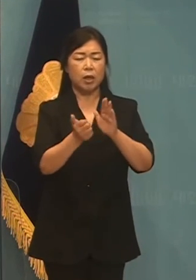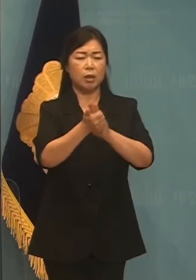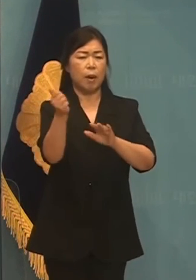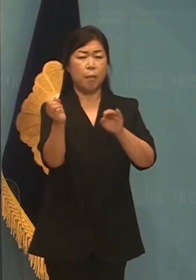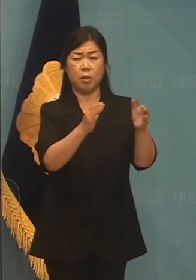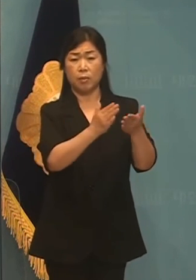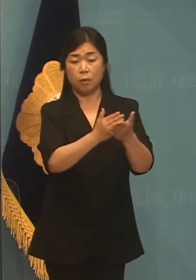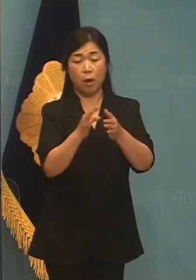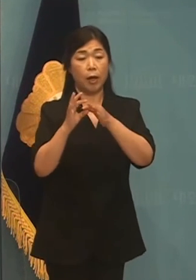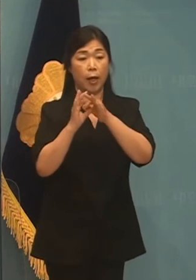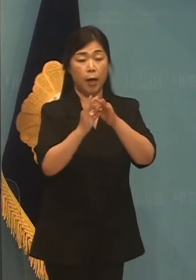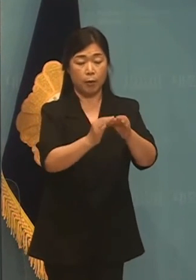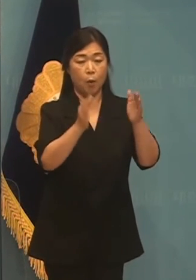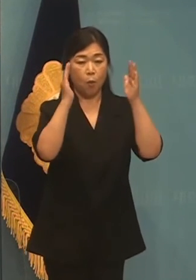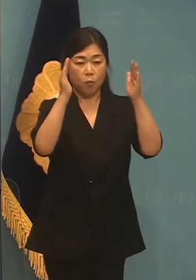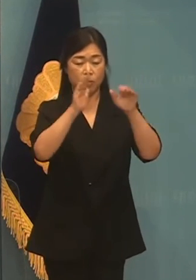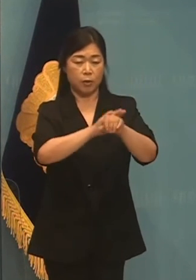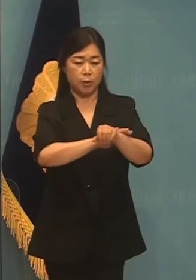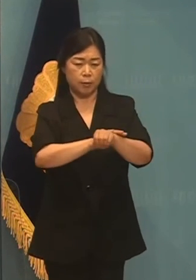마시고 계속